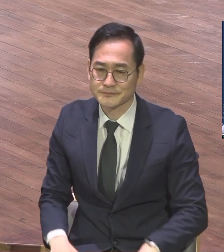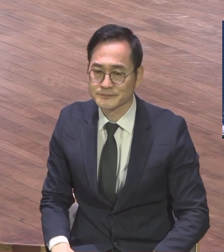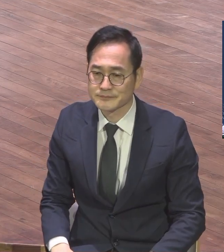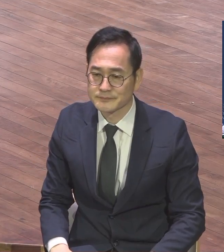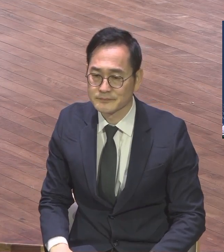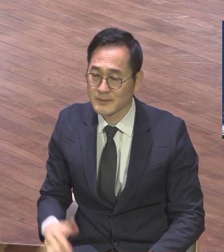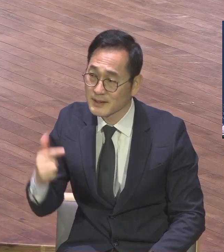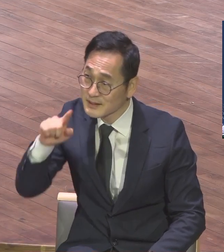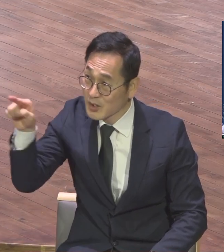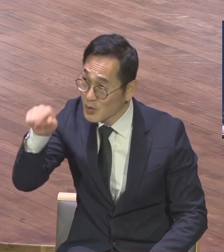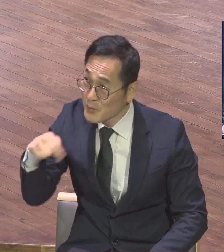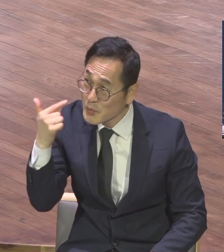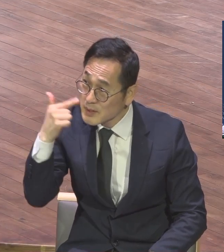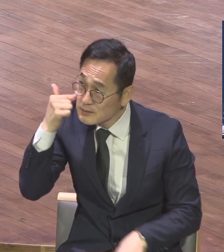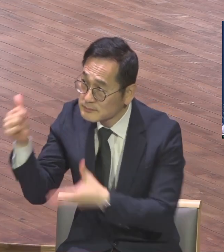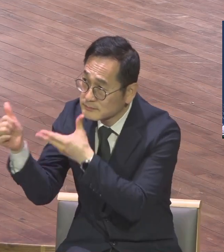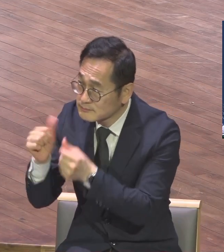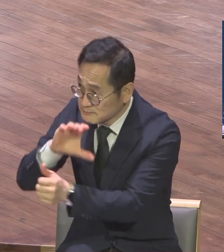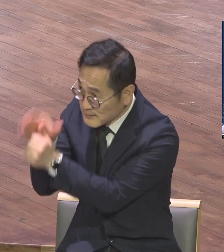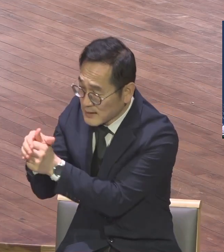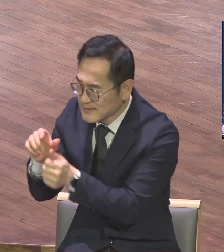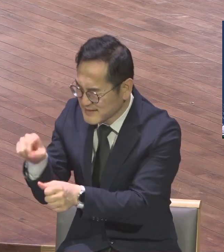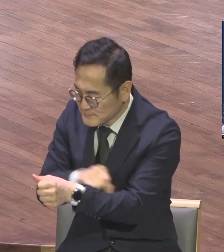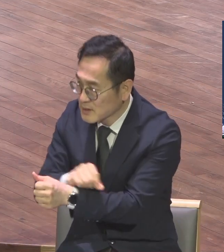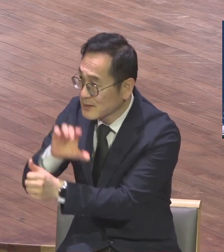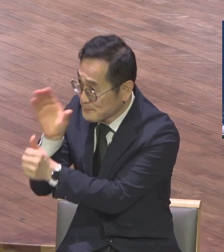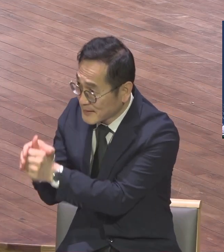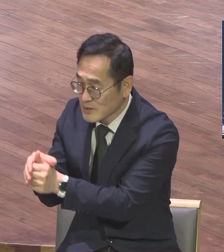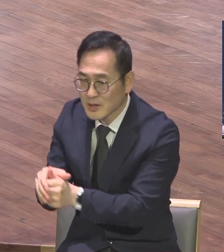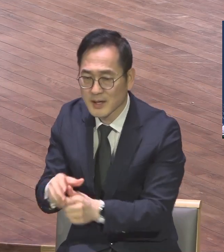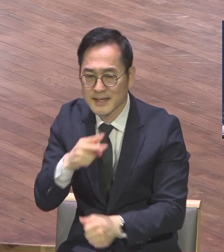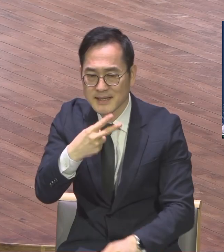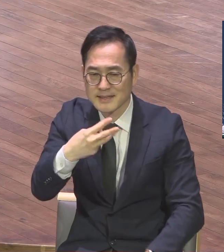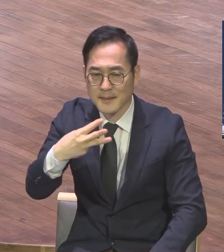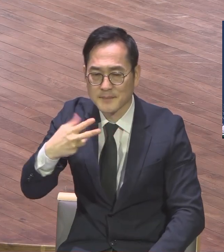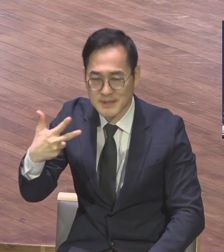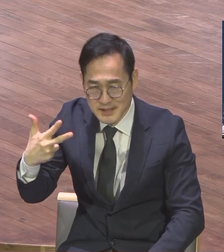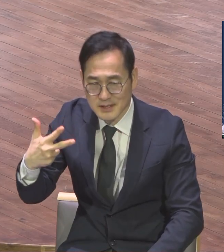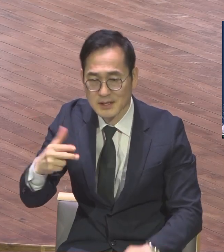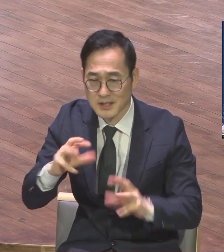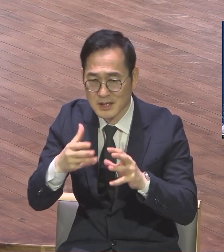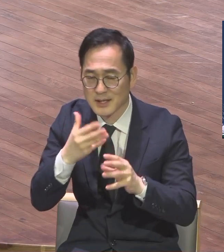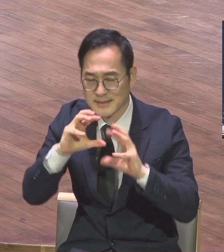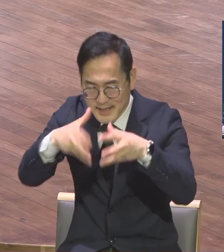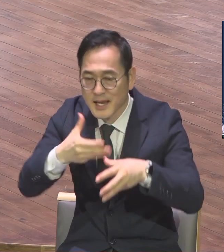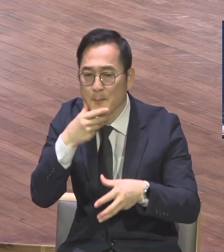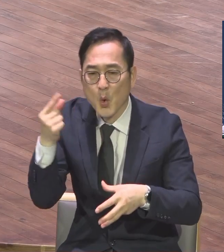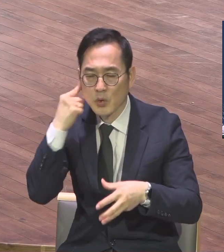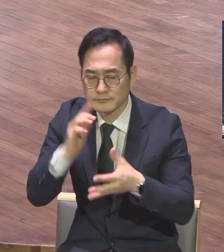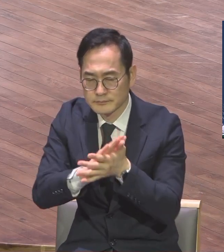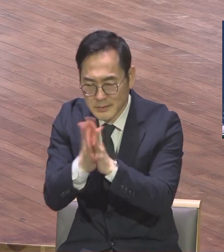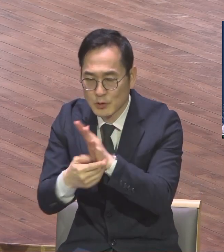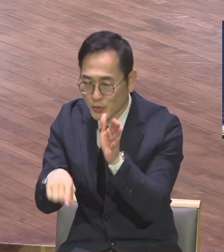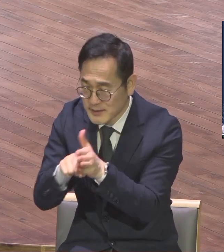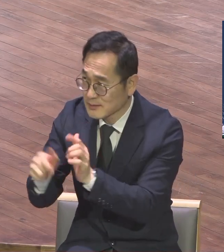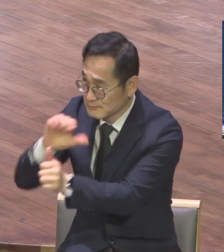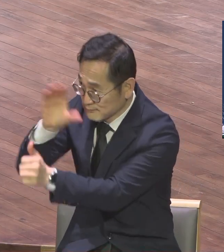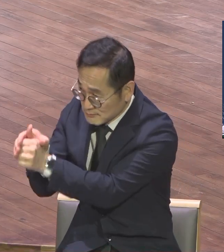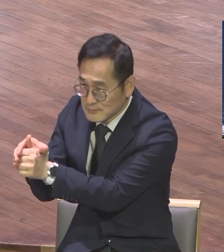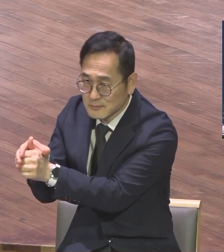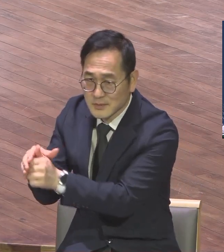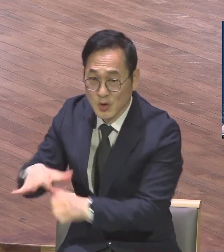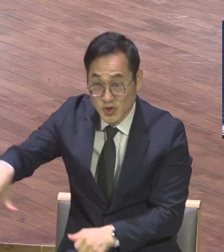교회들 가운데 애원교회가 237 나라를 살리고 세계 복음화의 전쟁기지로 플랫폼으로